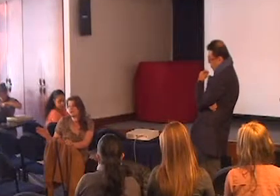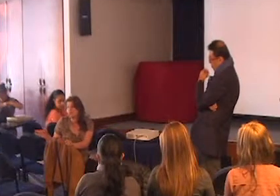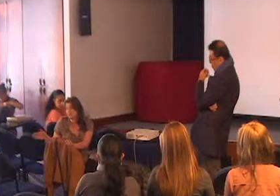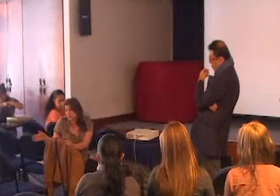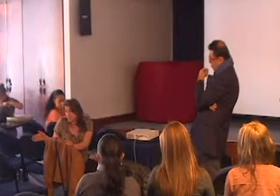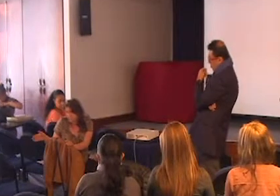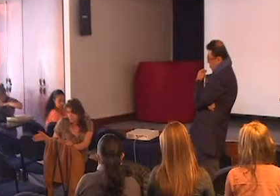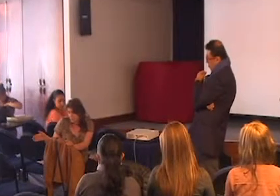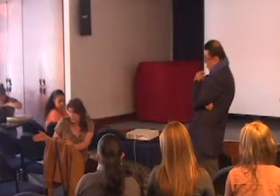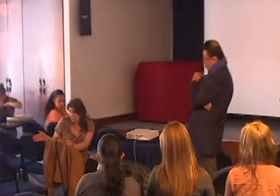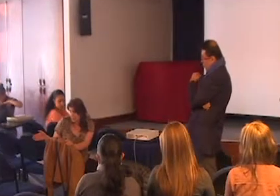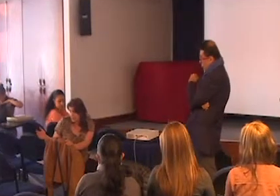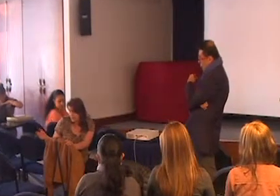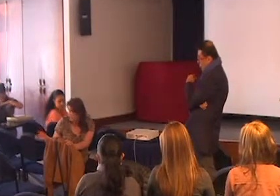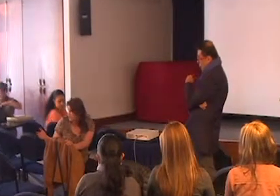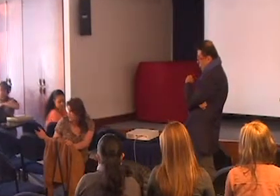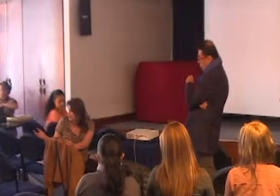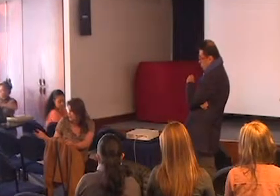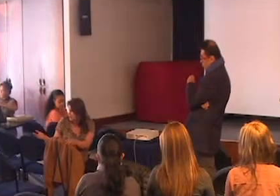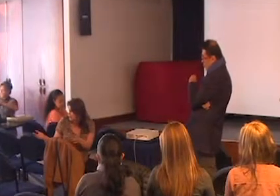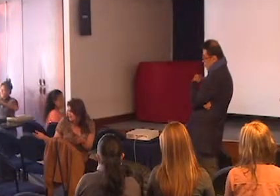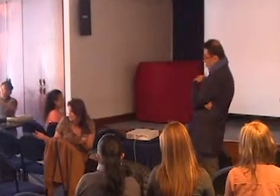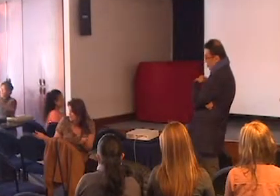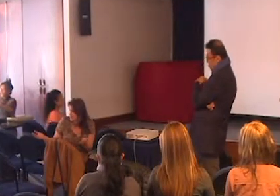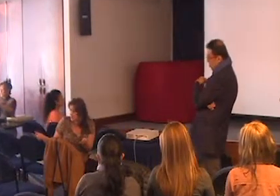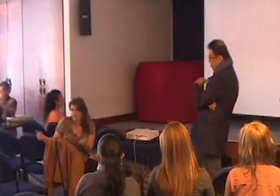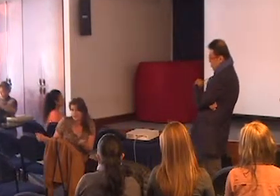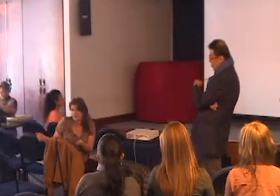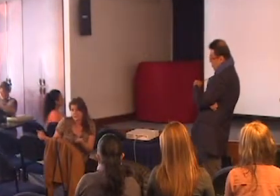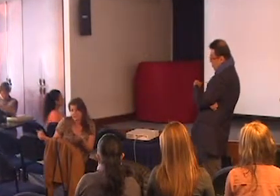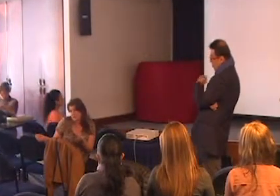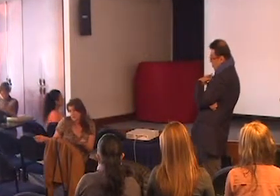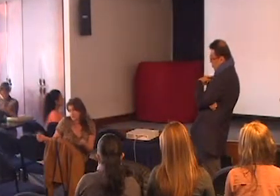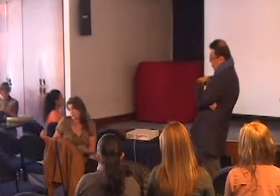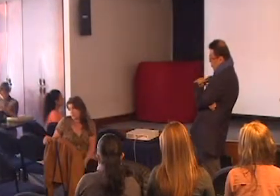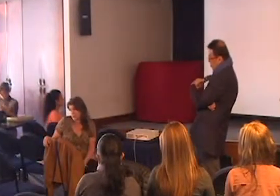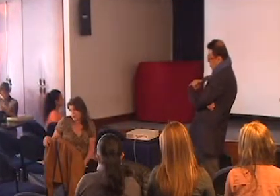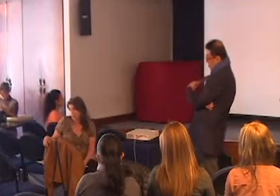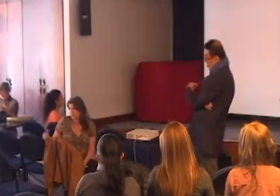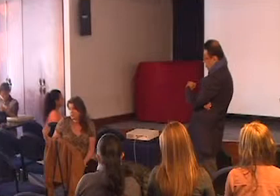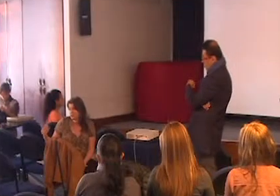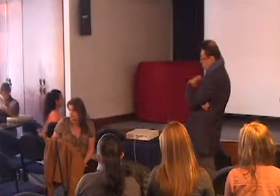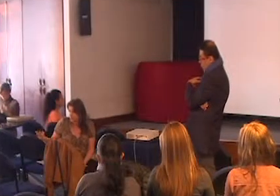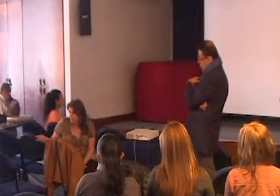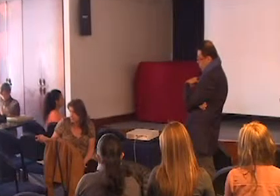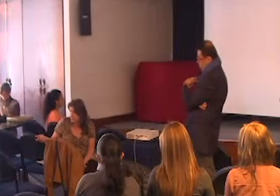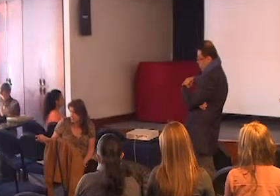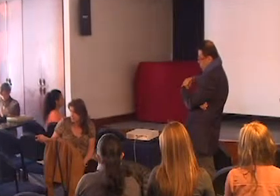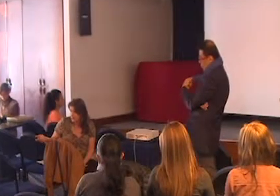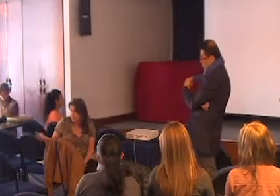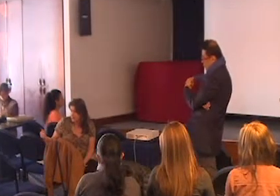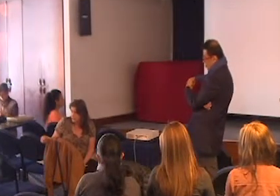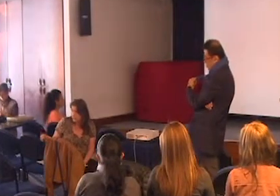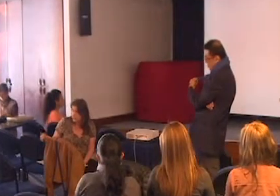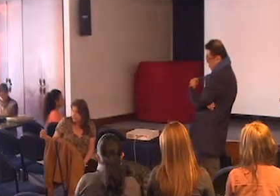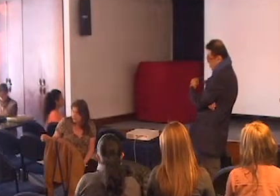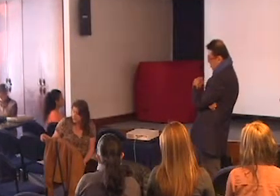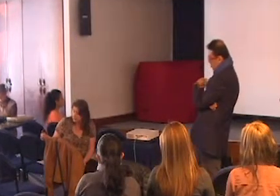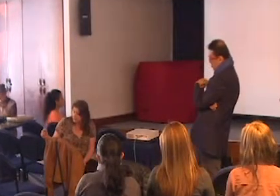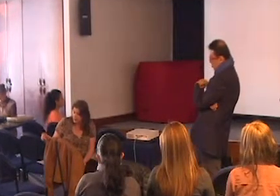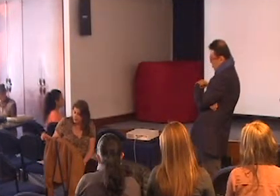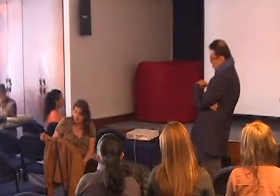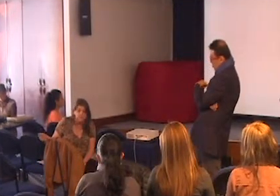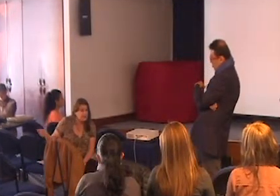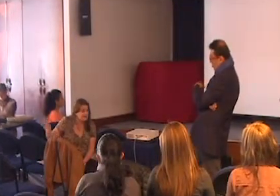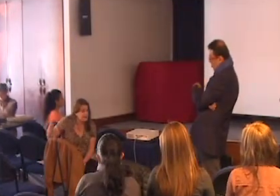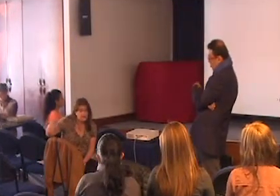un niño que se comunica y un chico que no se comunica. ¿A quién aceptan en una casa? A un chino que se comunica, a un chino que se porta bien.